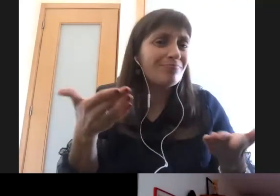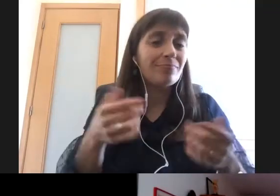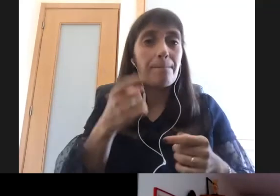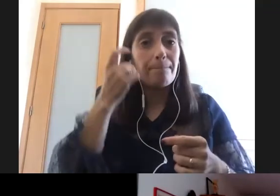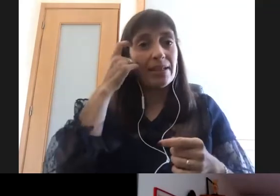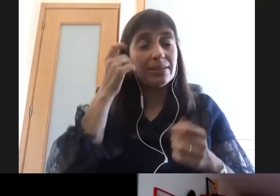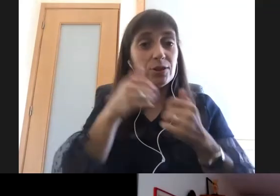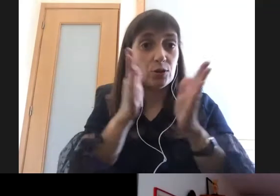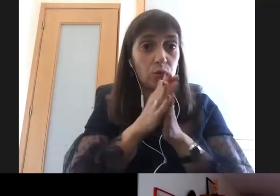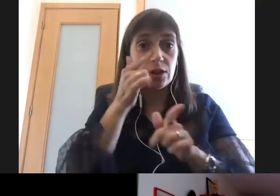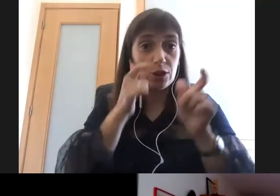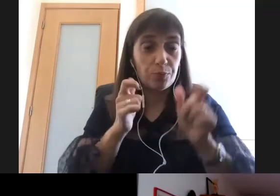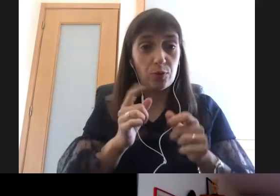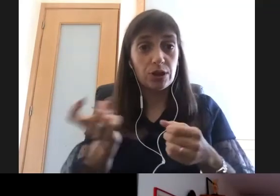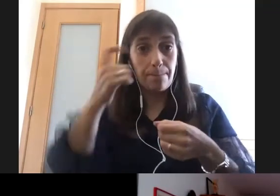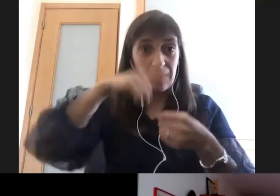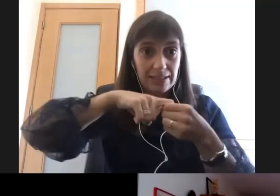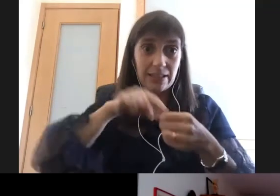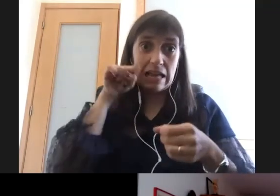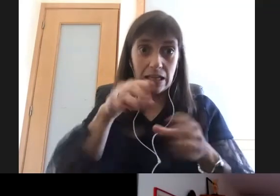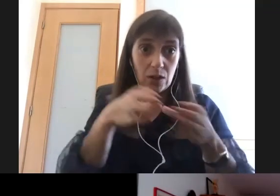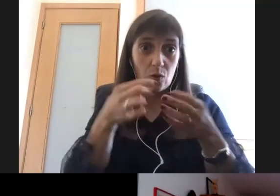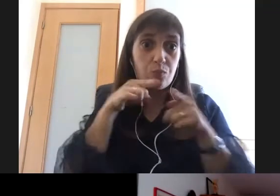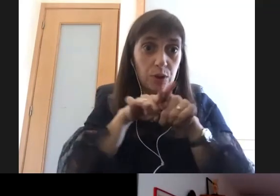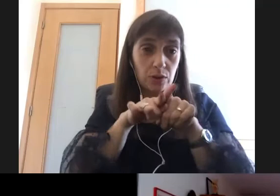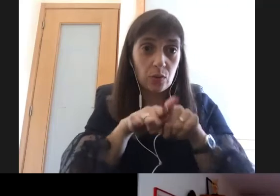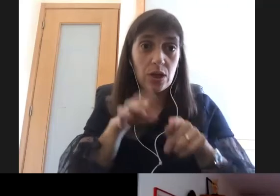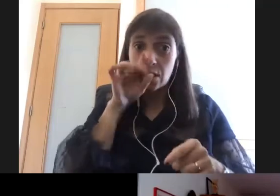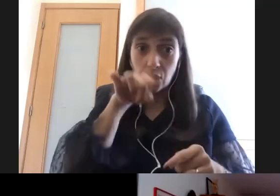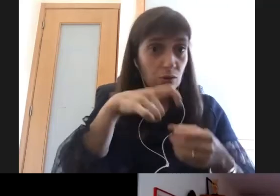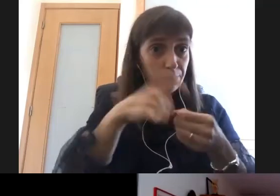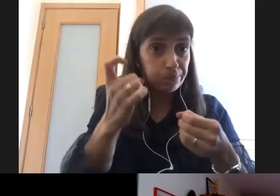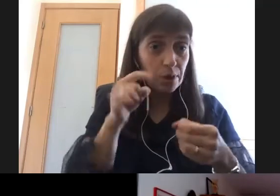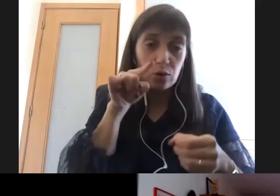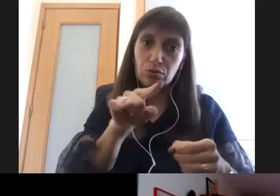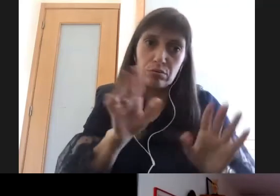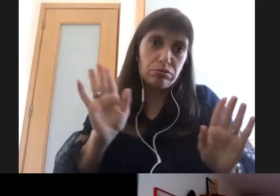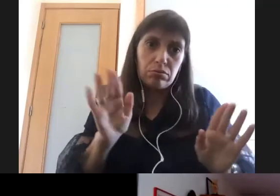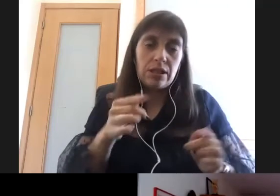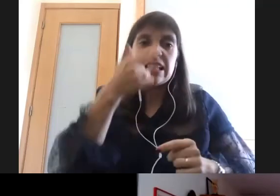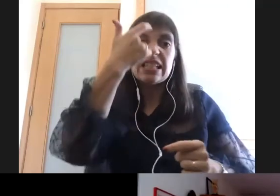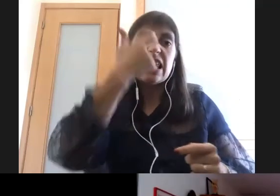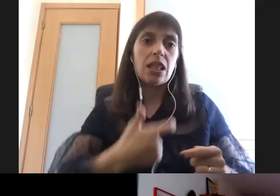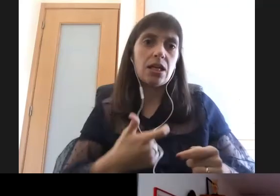que façam parte do partido, se você não é um membro do partido, você não tem sua cidadania plena.